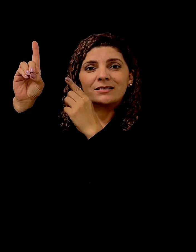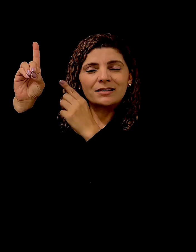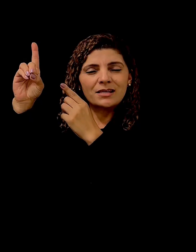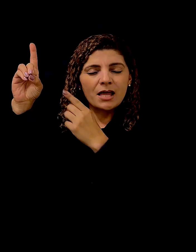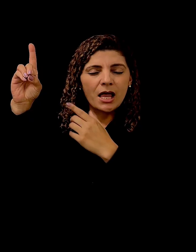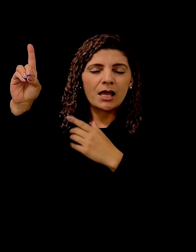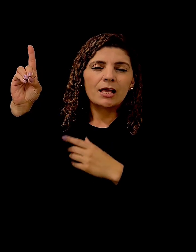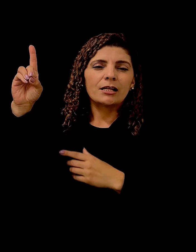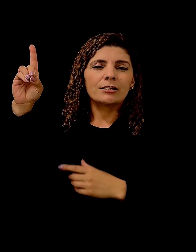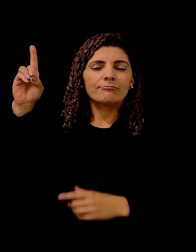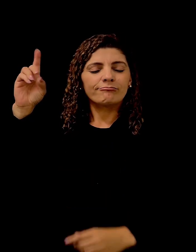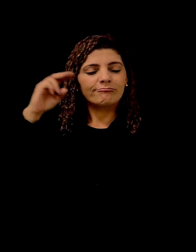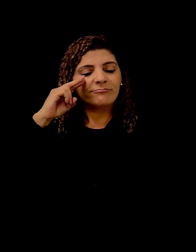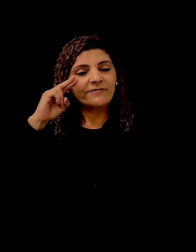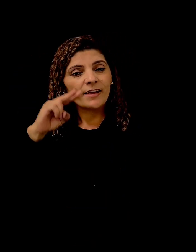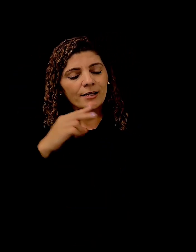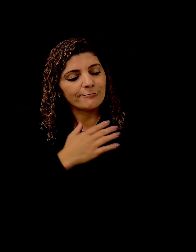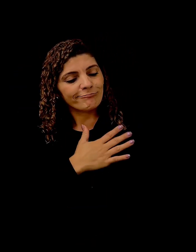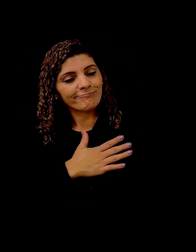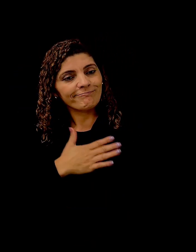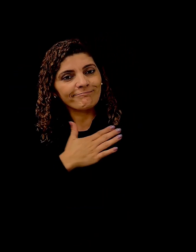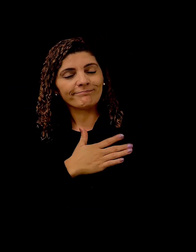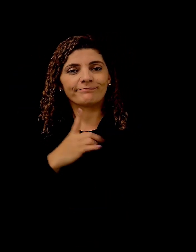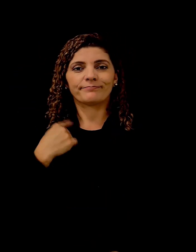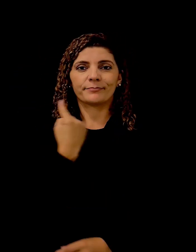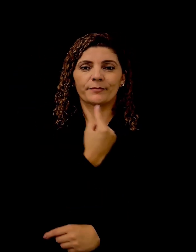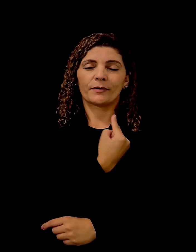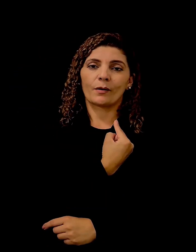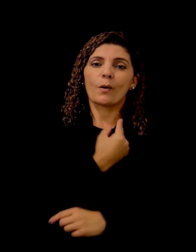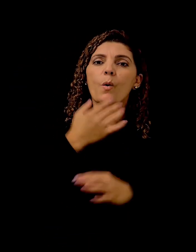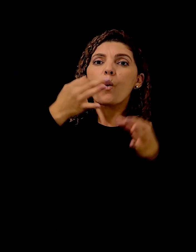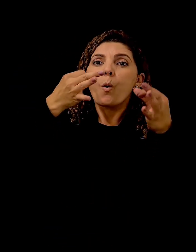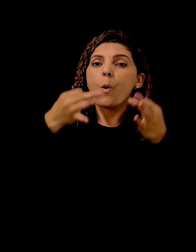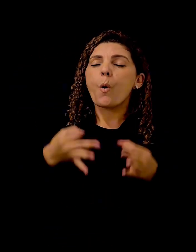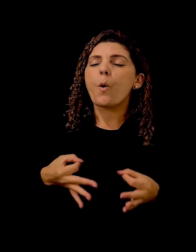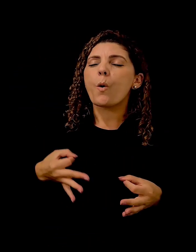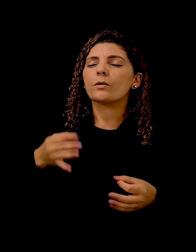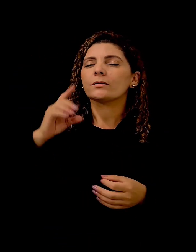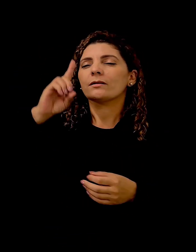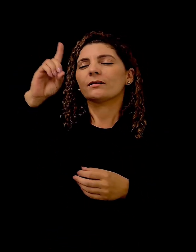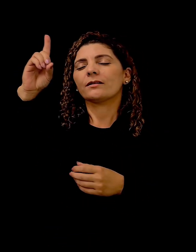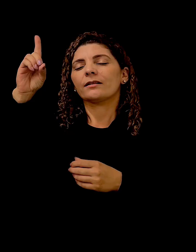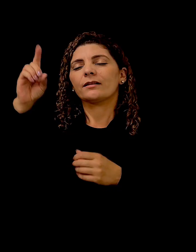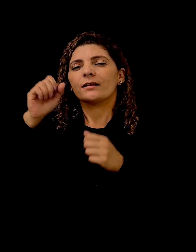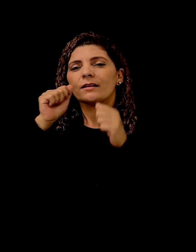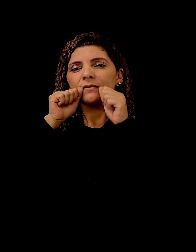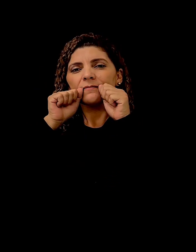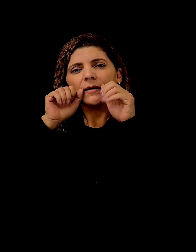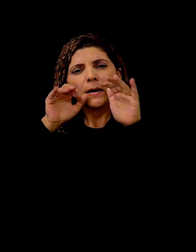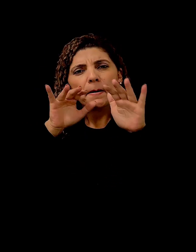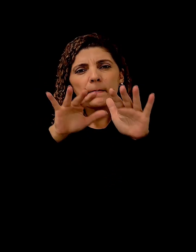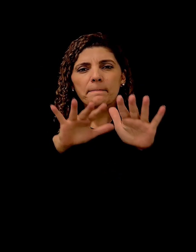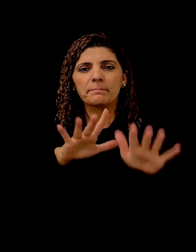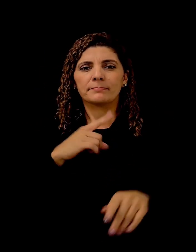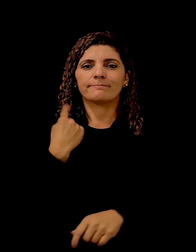de nós, com certeza Ele vai abençoar a nossa vida.